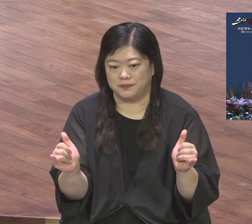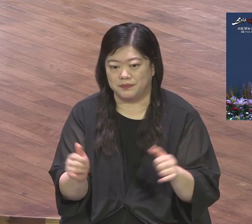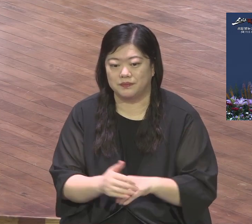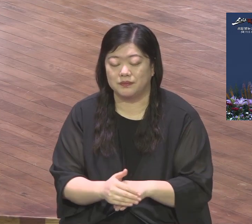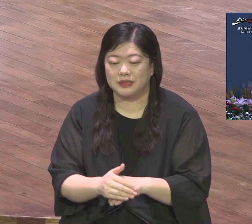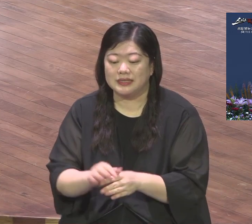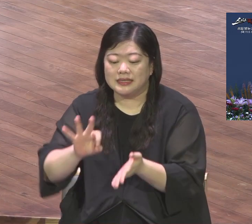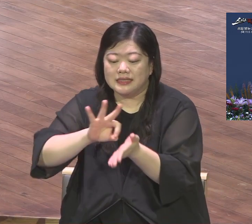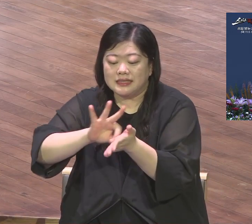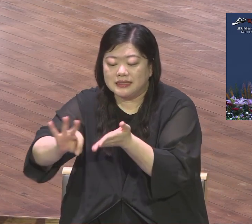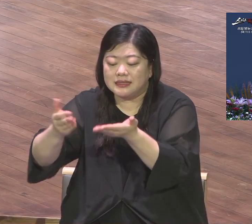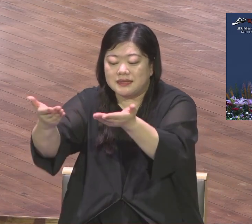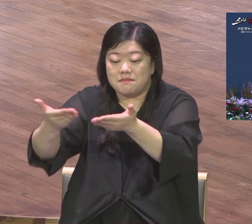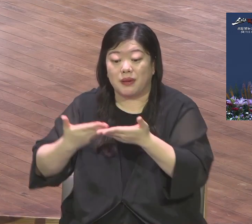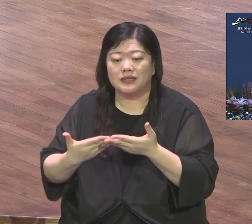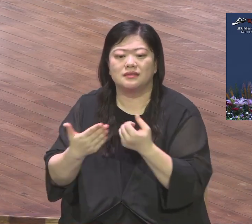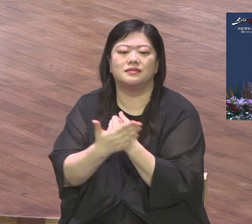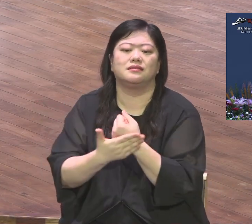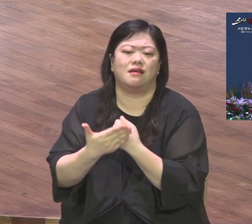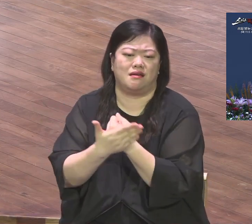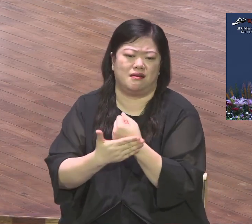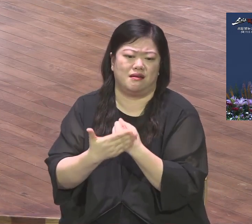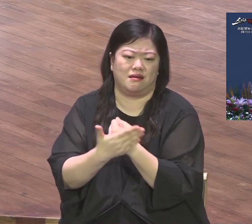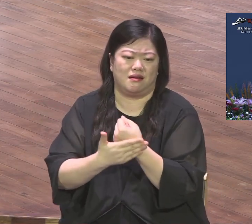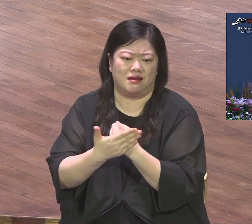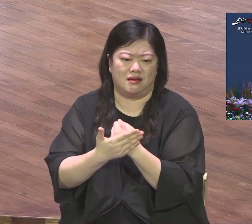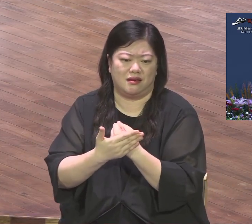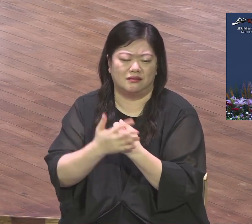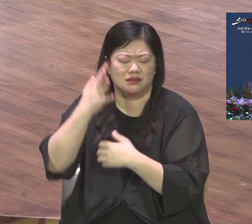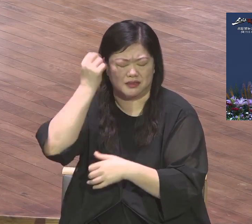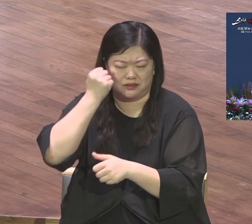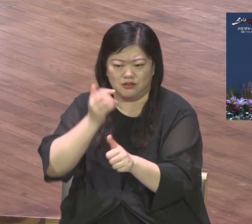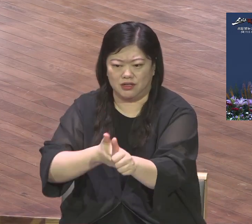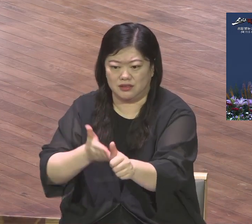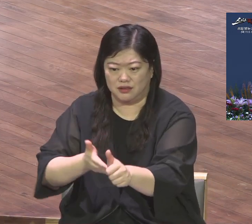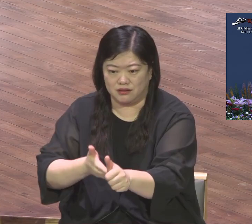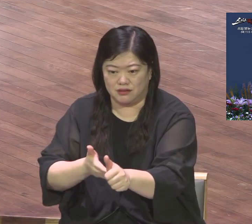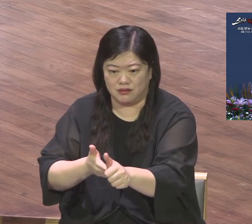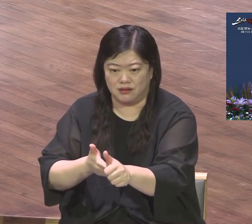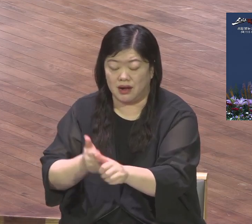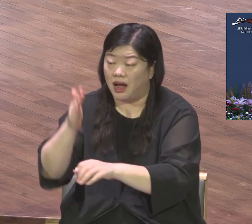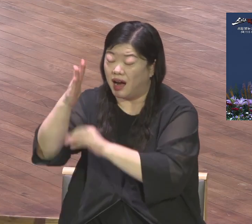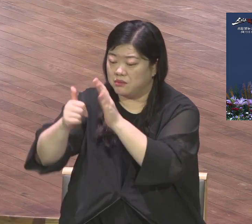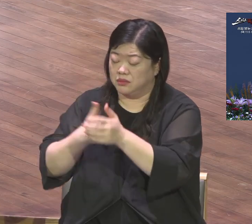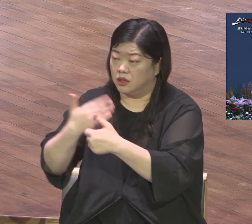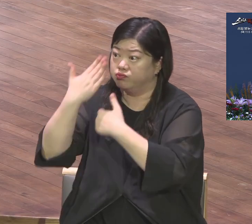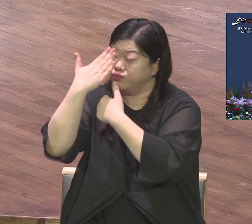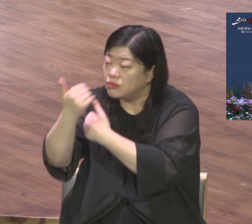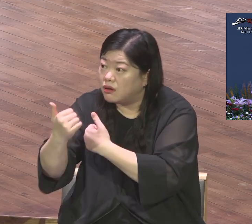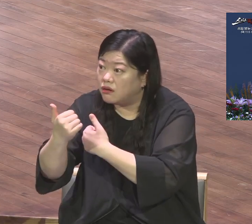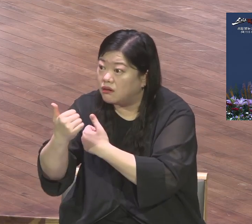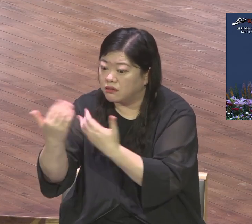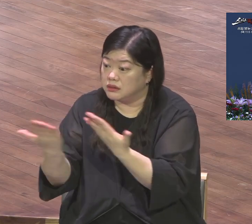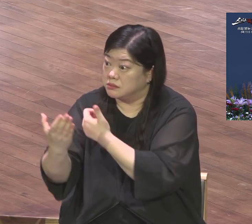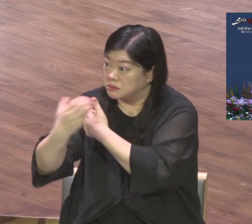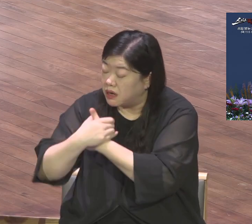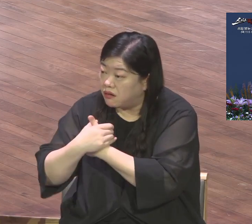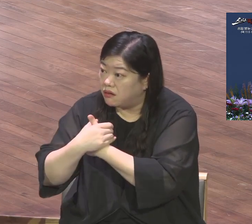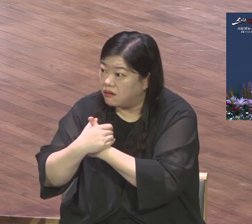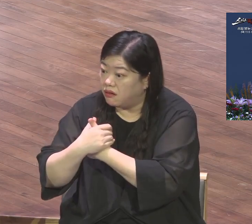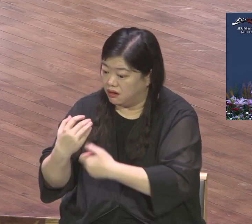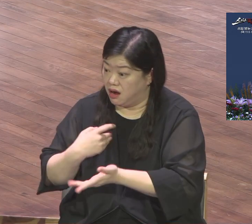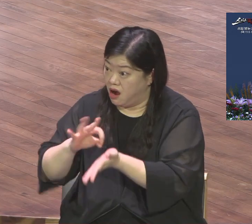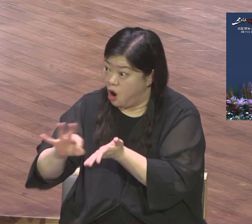은혜, 쓰임받는 은혜, 그 감격, 그 기쁨을 체험하는, 그래서